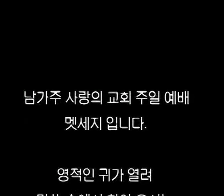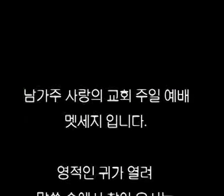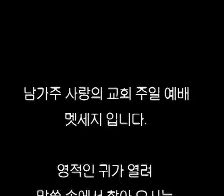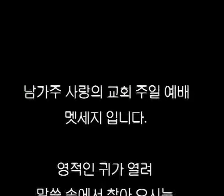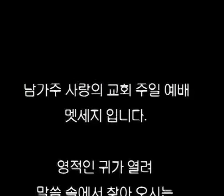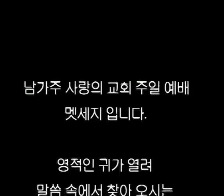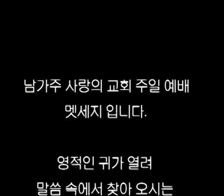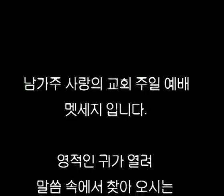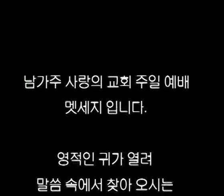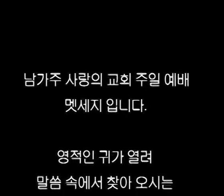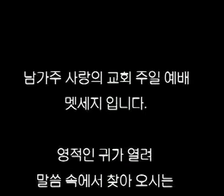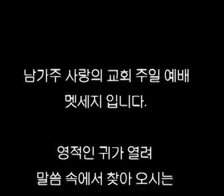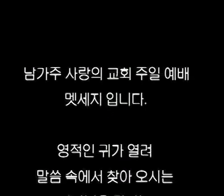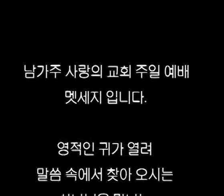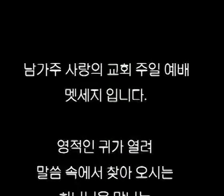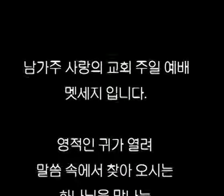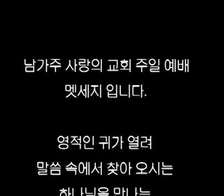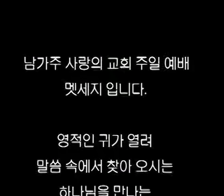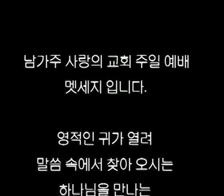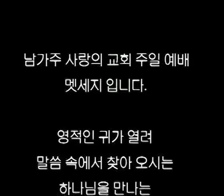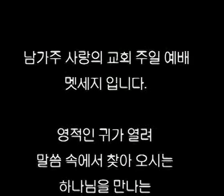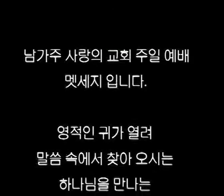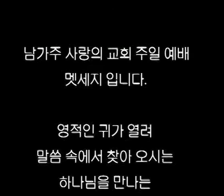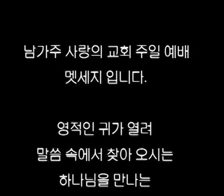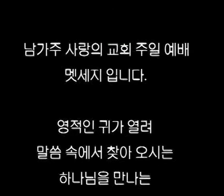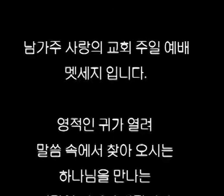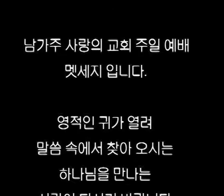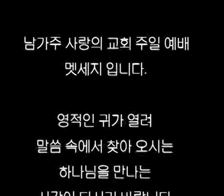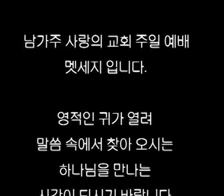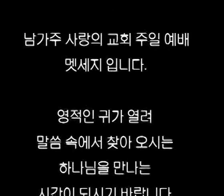속에서 찾아오시는 하나님을 만나는 시간이 되시기 바랍니다.